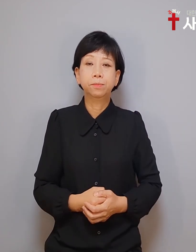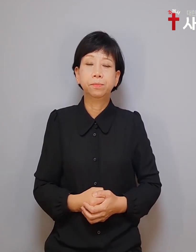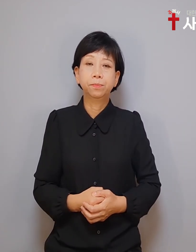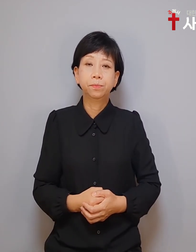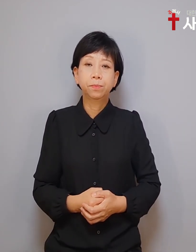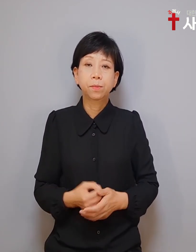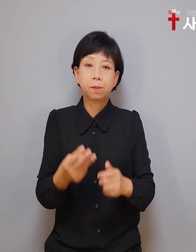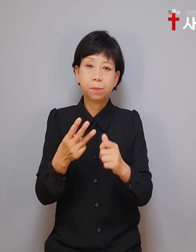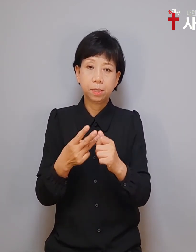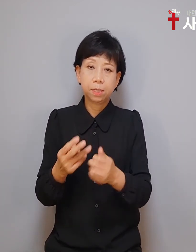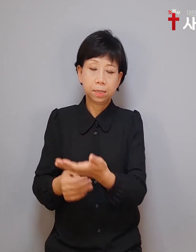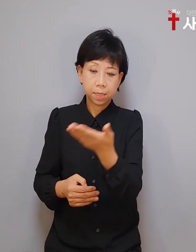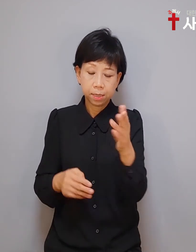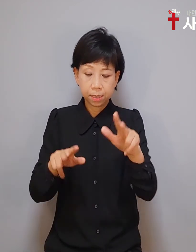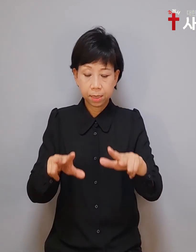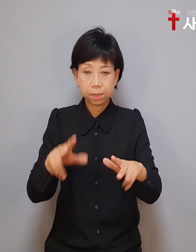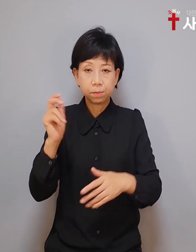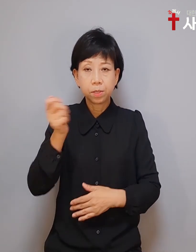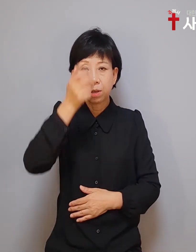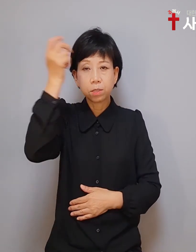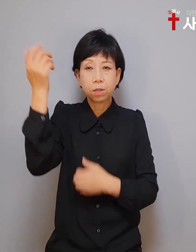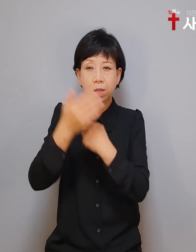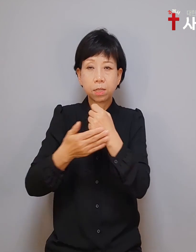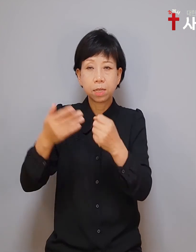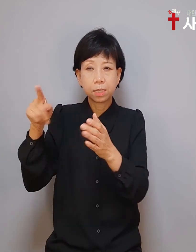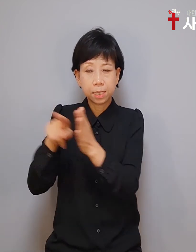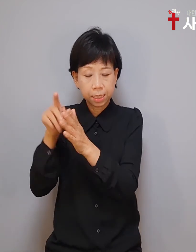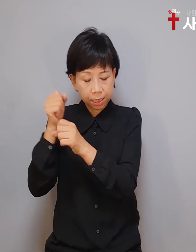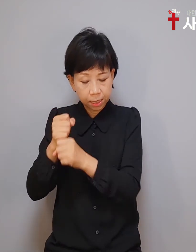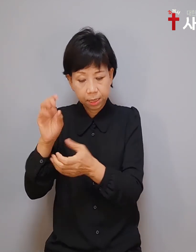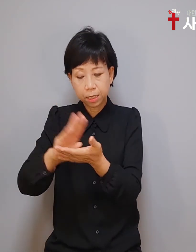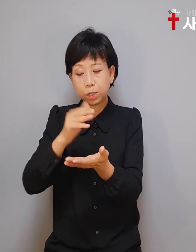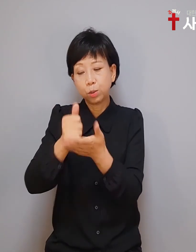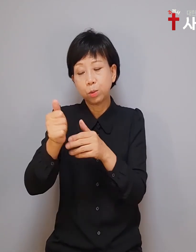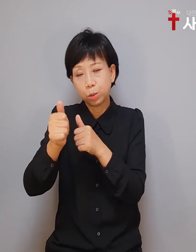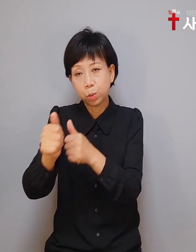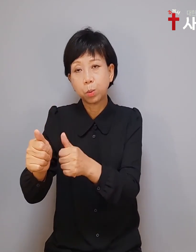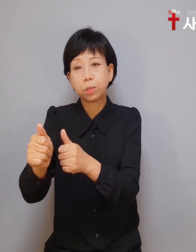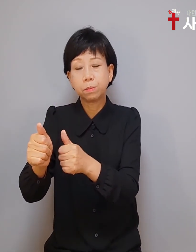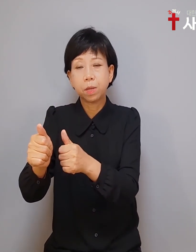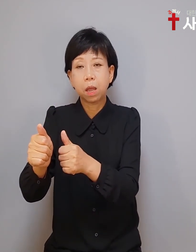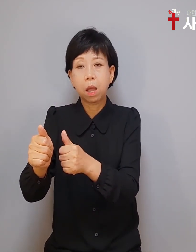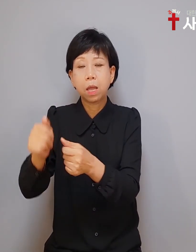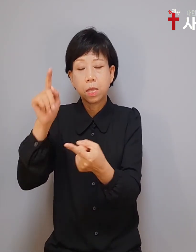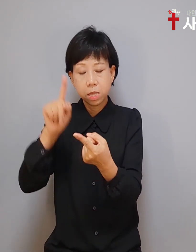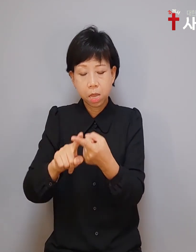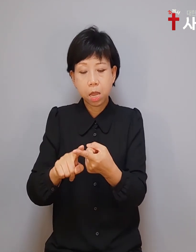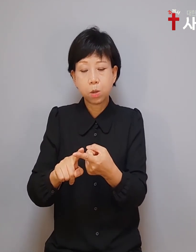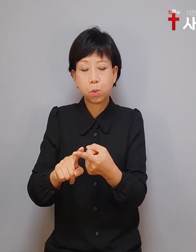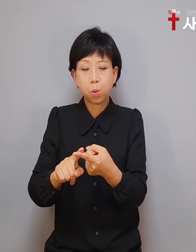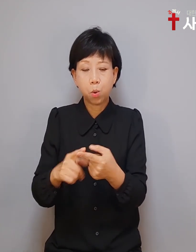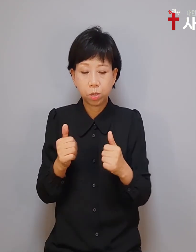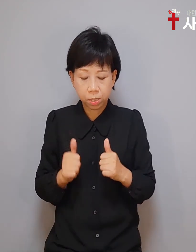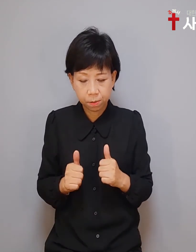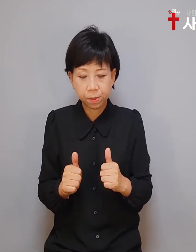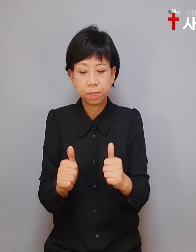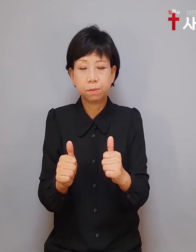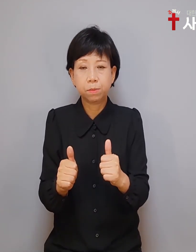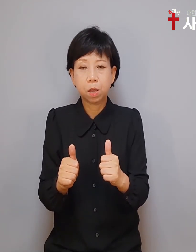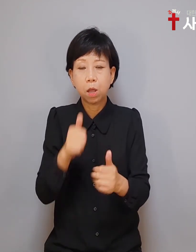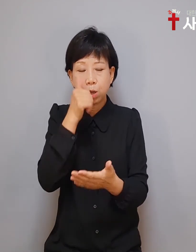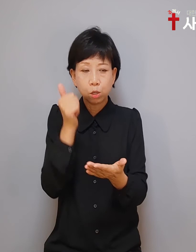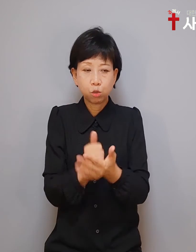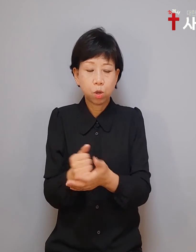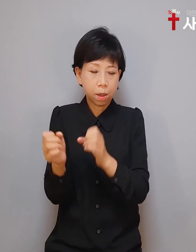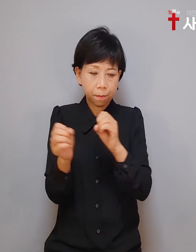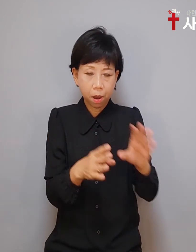번째, 그대들은 지금 성령의 은혜만을 의지하여 그리스도를 쫓는 자가 되어 그대로 힘써 행하며 모든 죄를 버리며